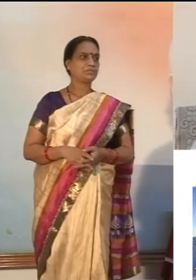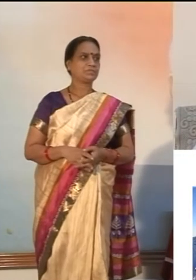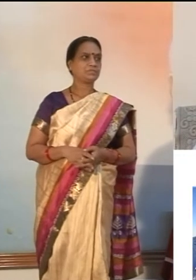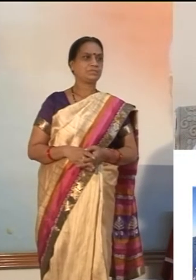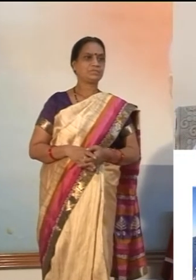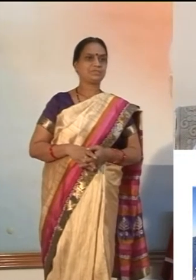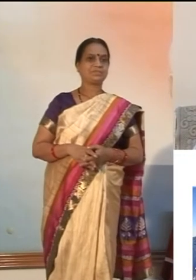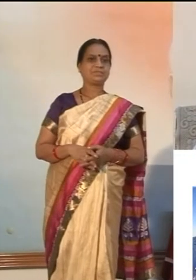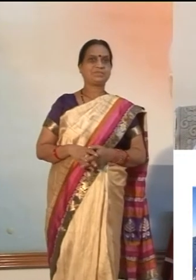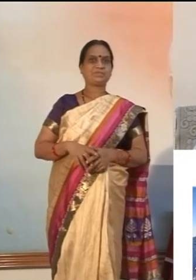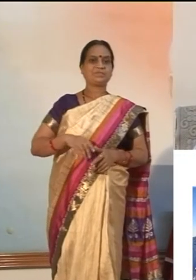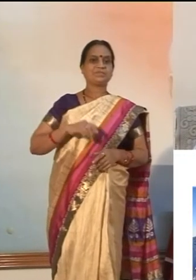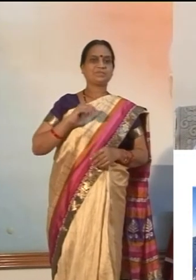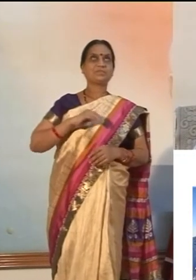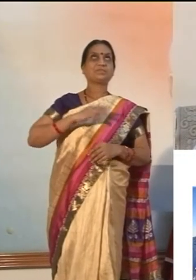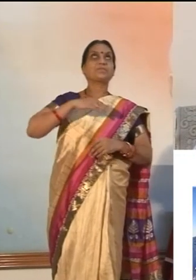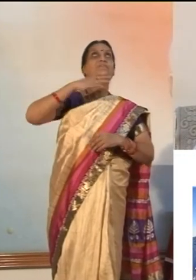सबसे ऊंचे ते ऊंचे हैं।